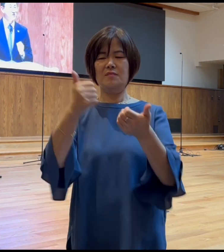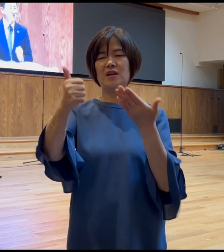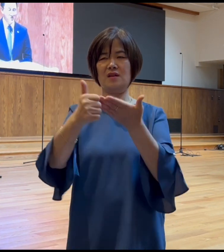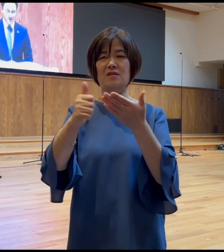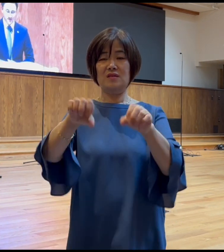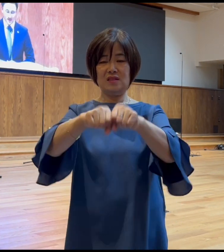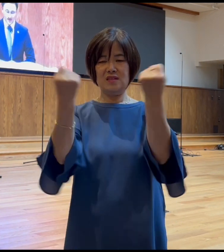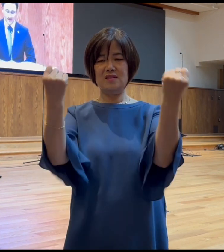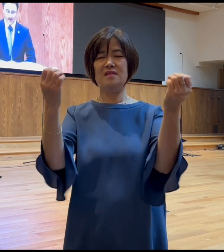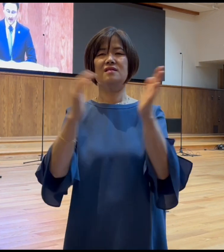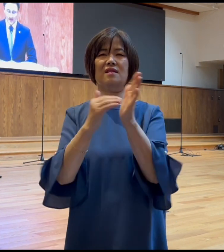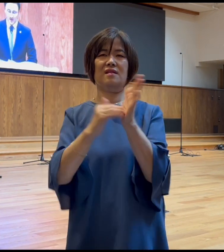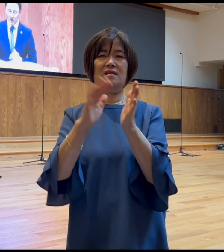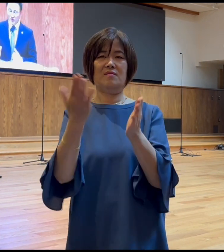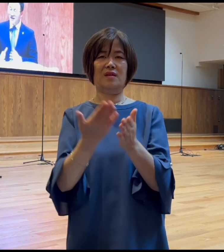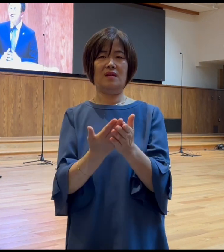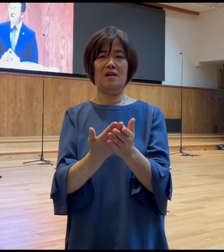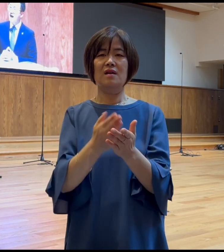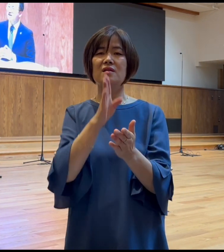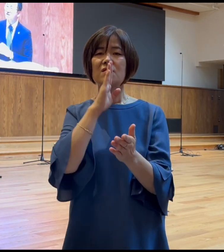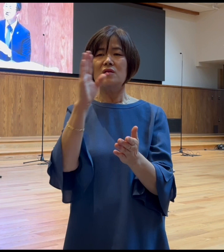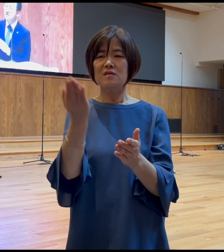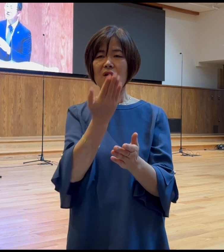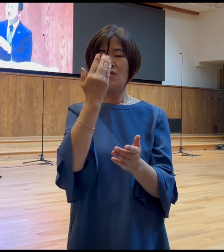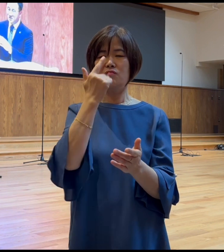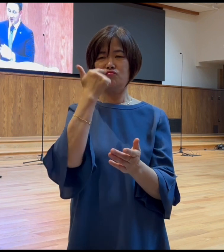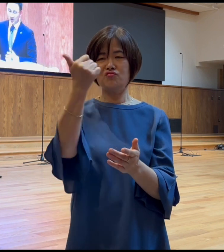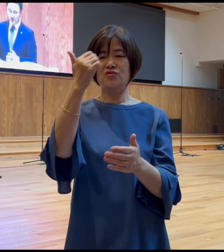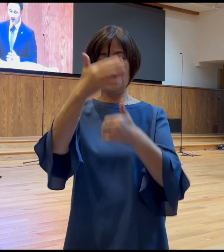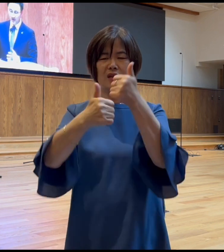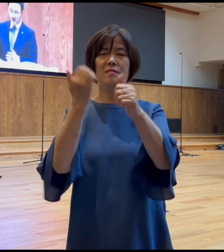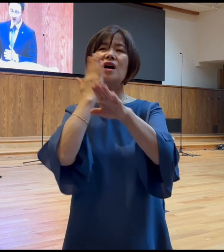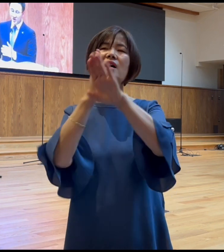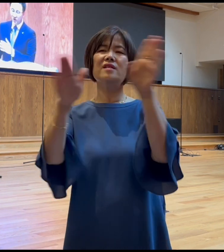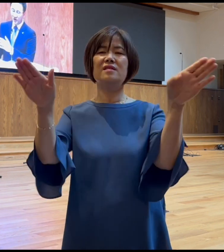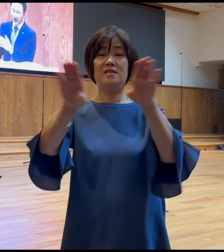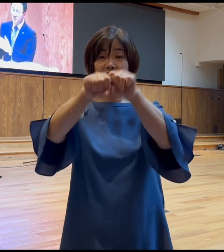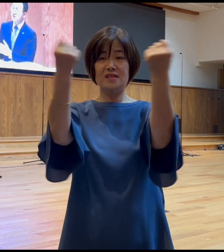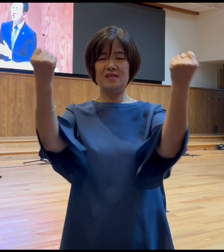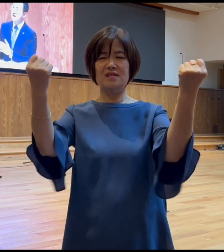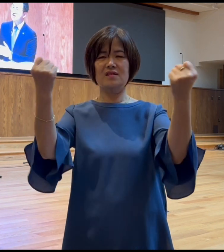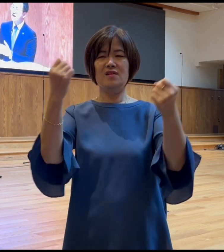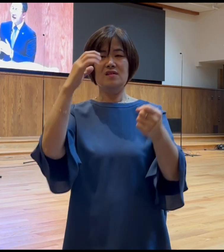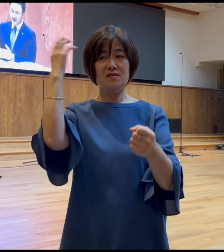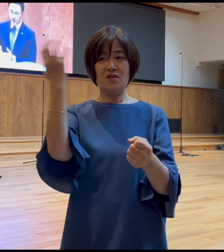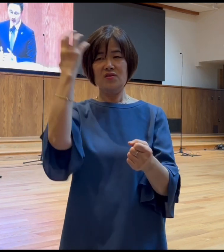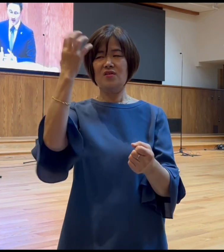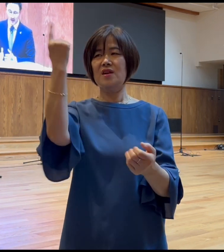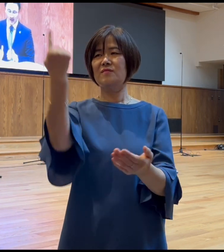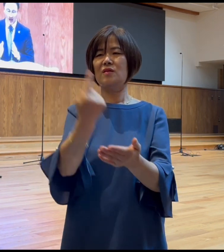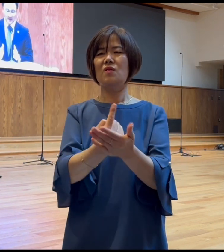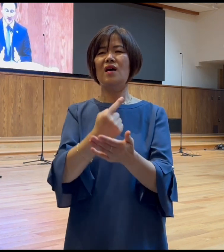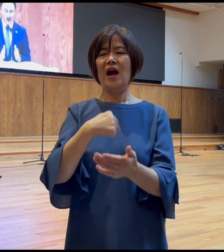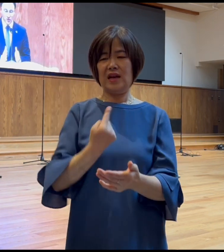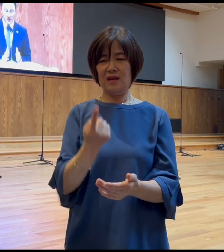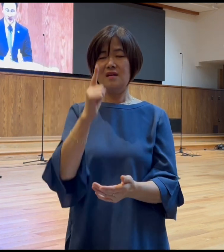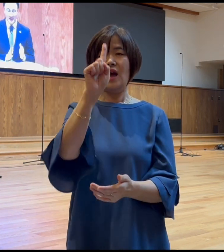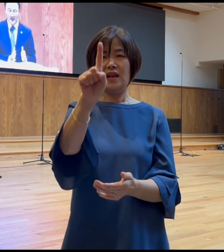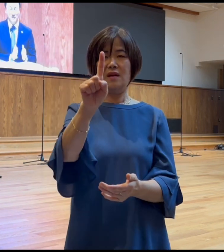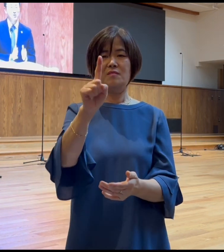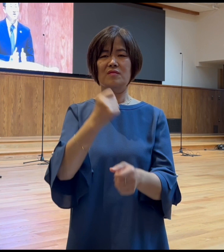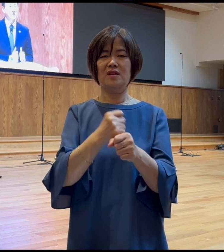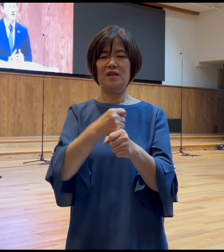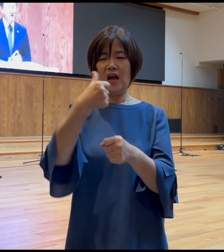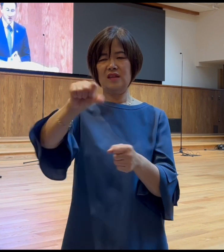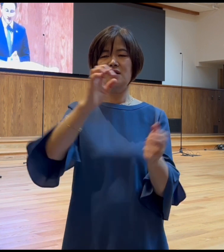하나님께서 찢으셨습니다. 성부 하나님은 하늘을 찢으셔서 성령의 임재로 자신의 하나뿐인 아들 예수님을 이